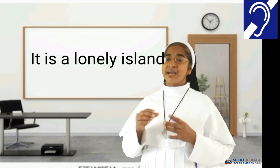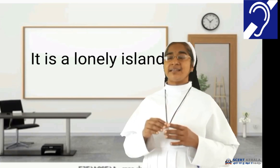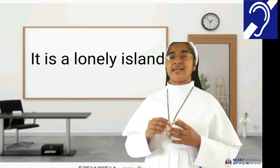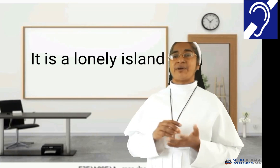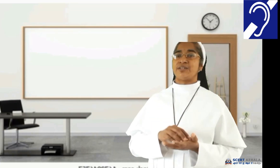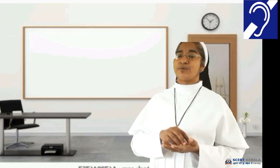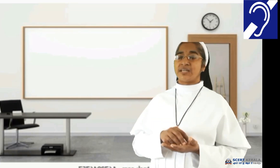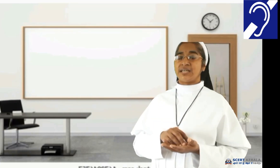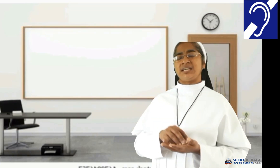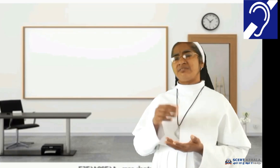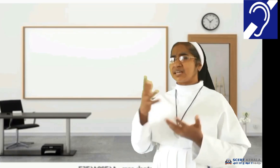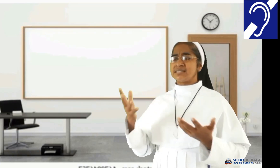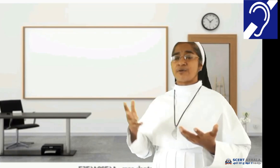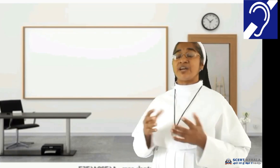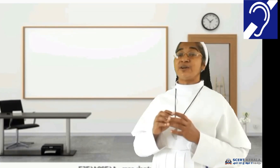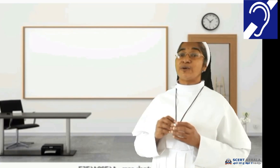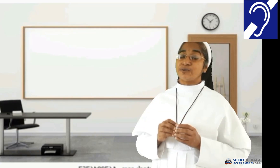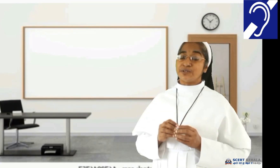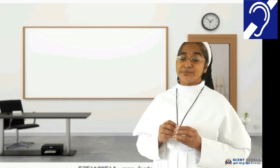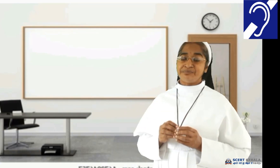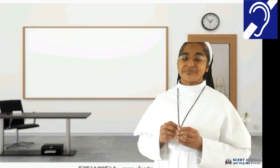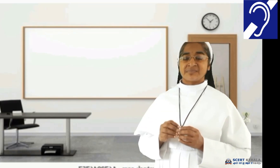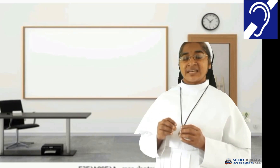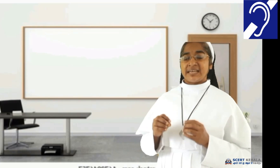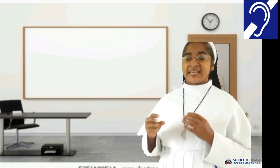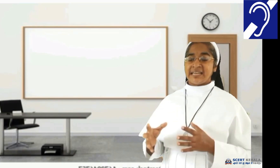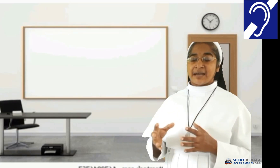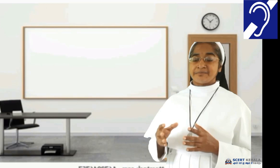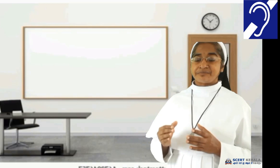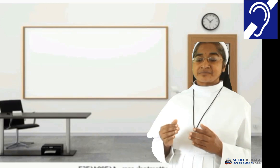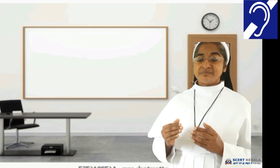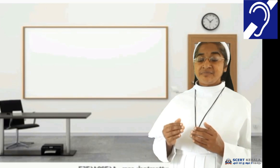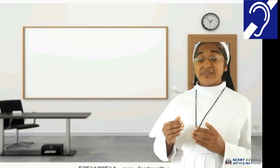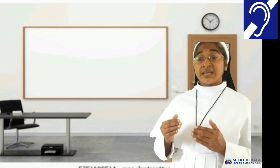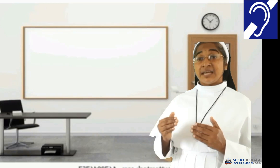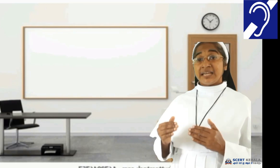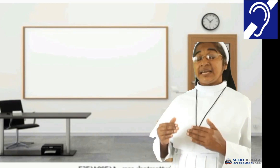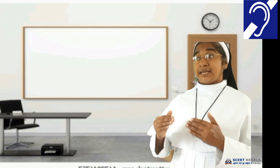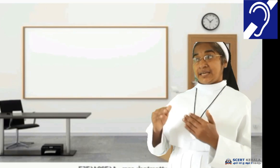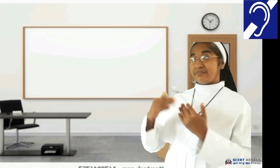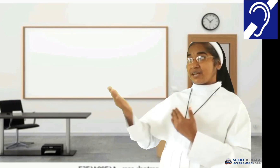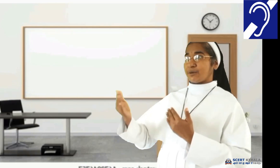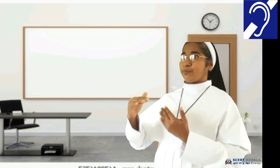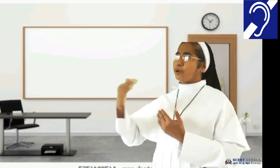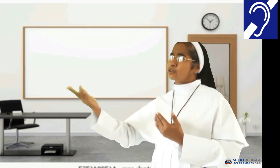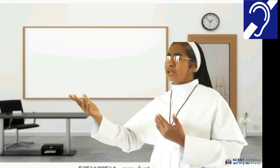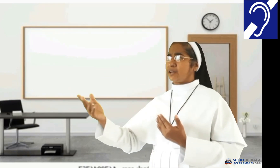ഏകാന്തമായ ദ്വീപായതുകൊണ്ട് ഇവർക്ക് ഈ സൗകര്യങ്ങളൊന്നും ഇല്ല. ഇനി ഇവര് പുറത്തുള്ളവരെ